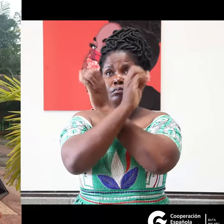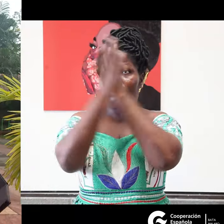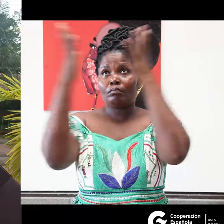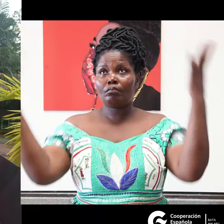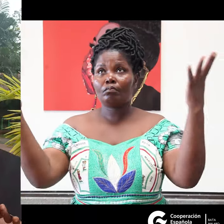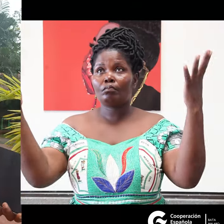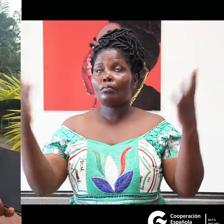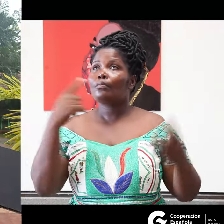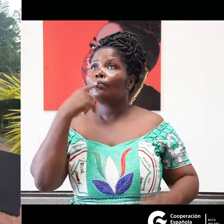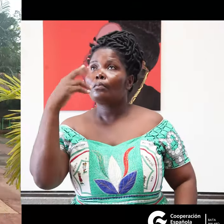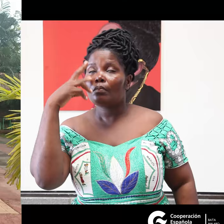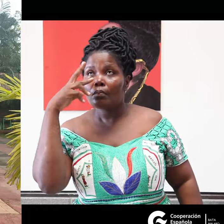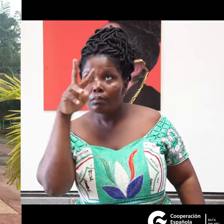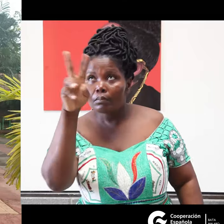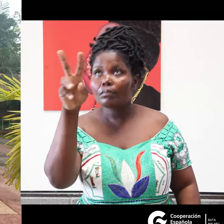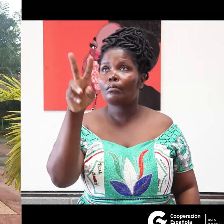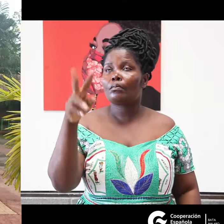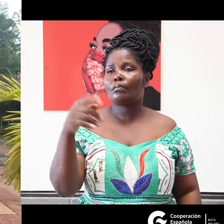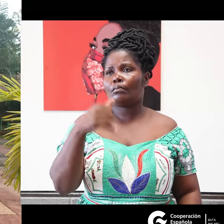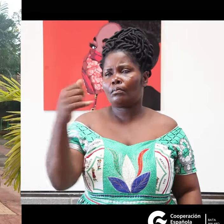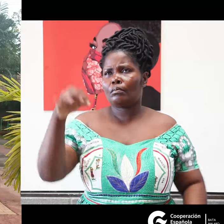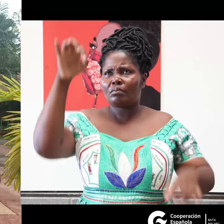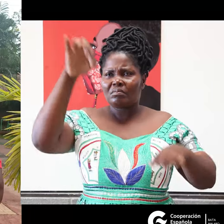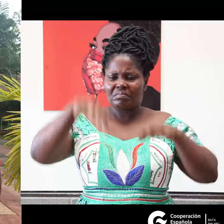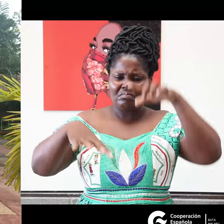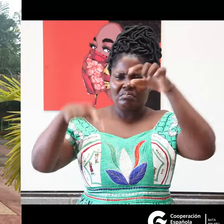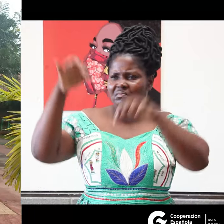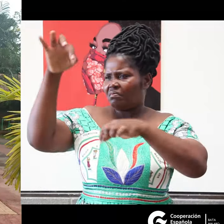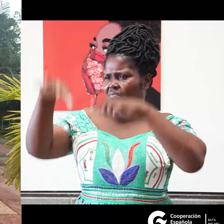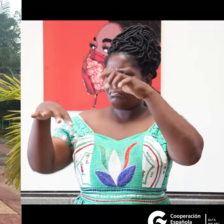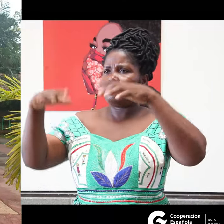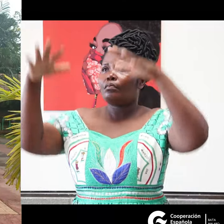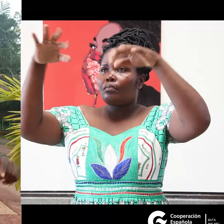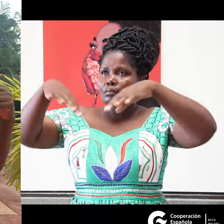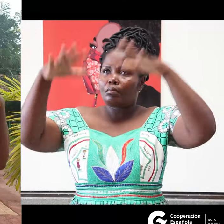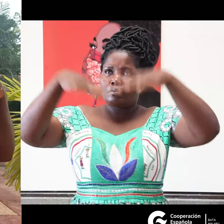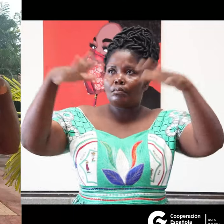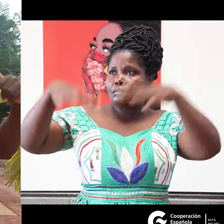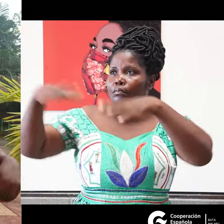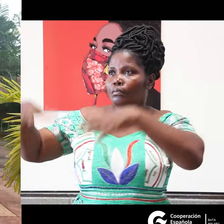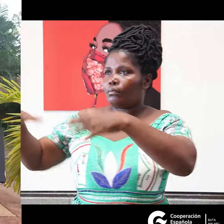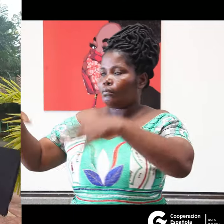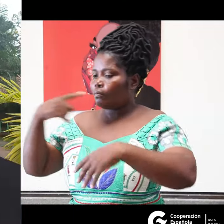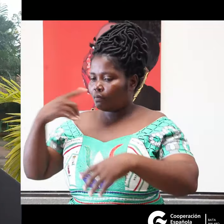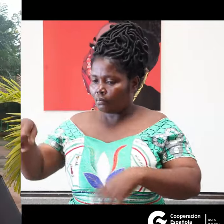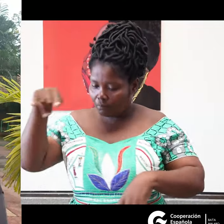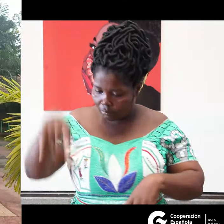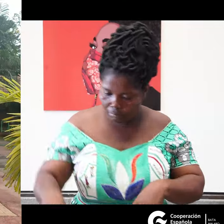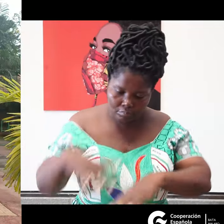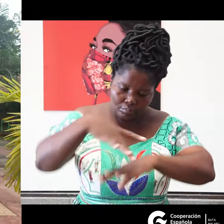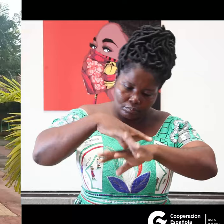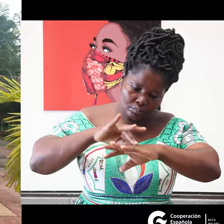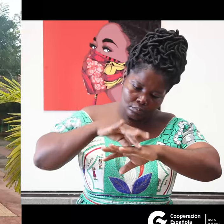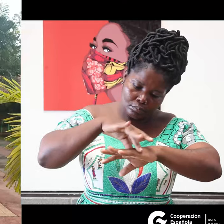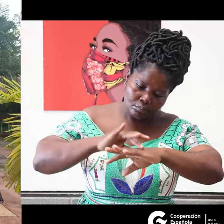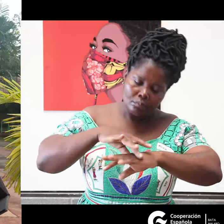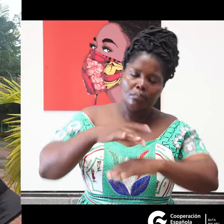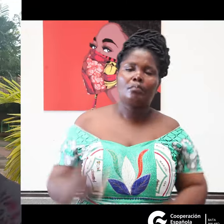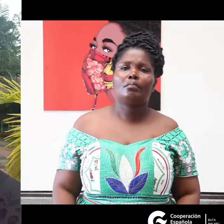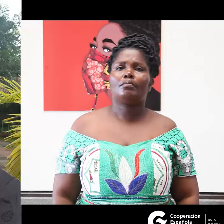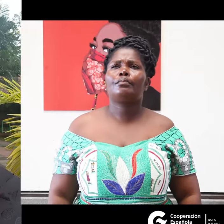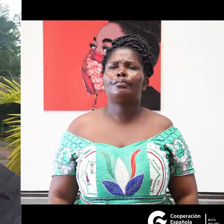¡Wow! Y vemos también algunos puntitos como gotas de lluvia cayendo a la tierra.